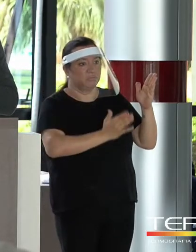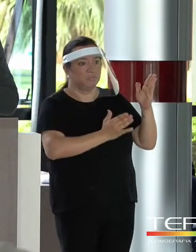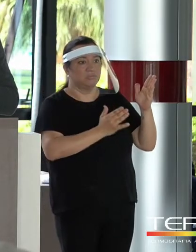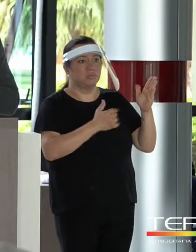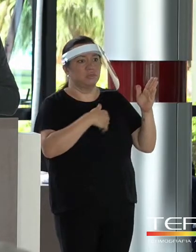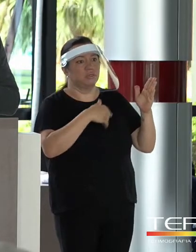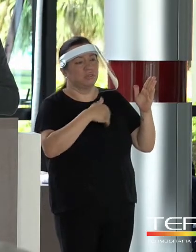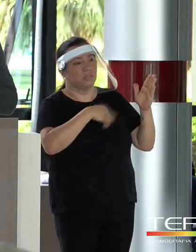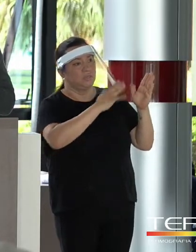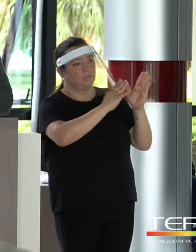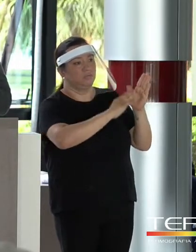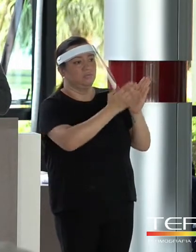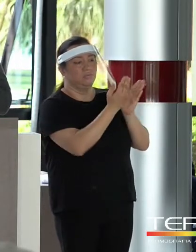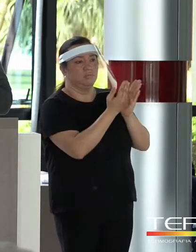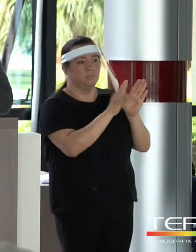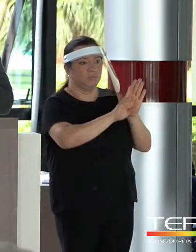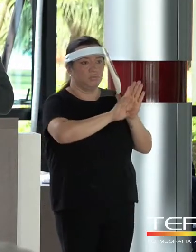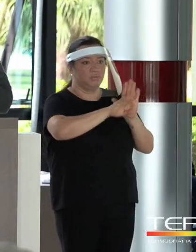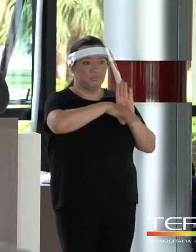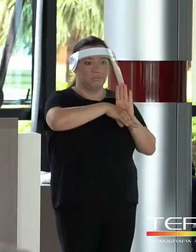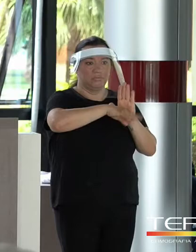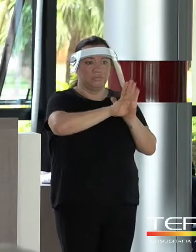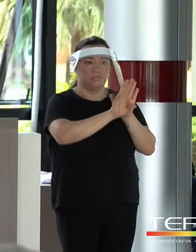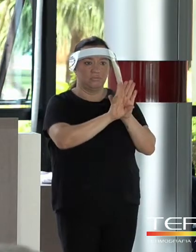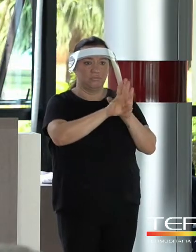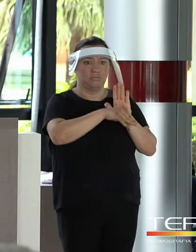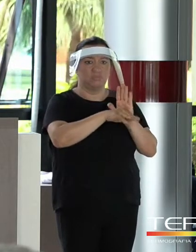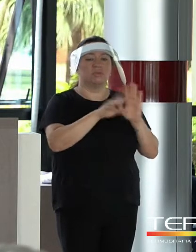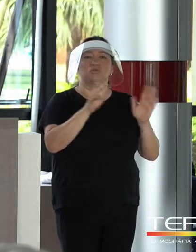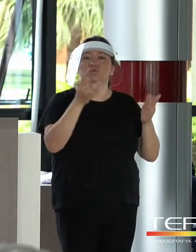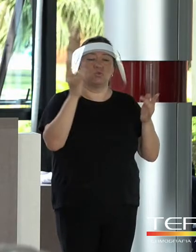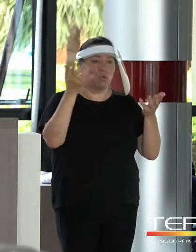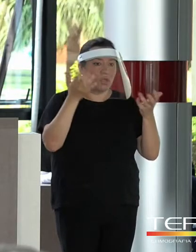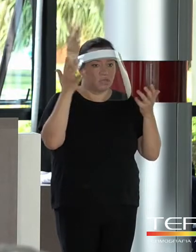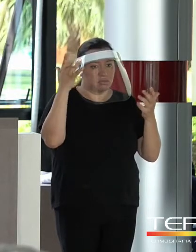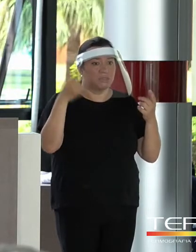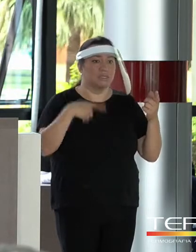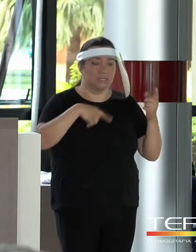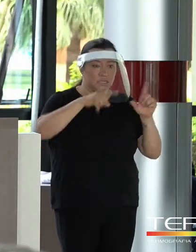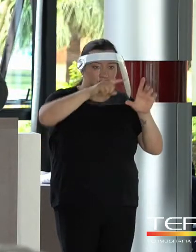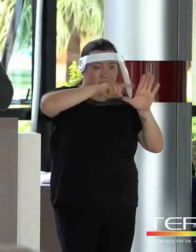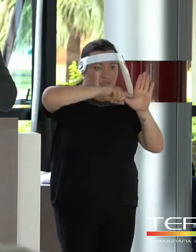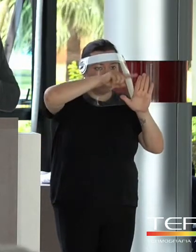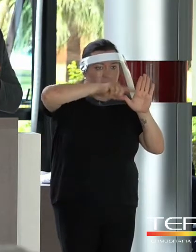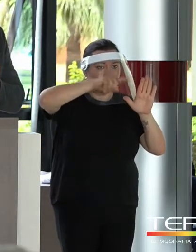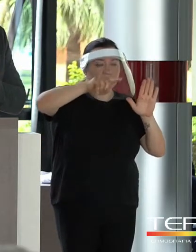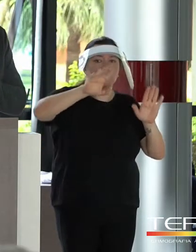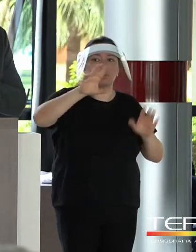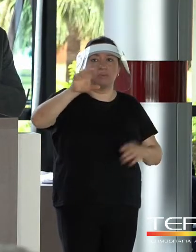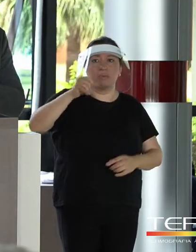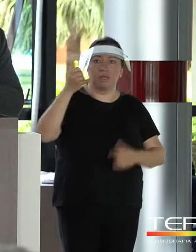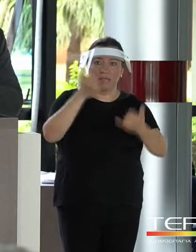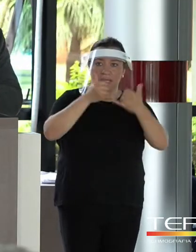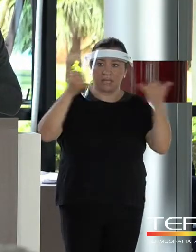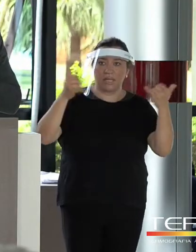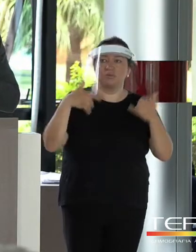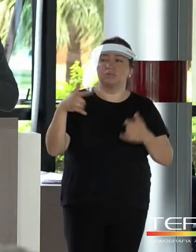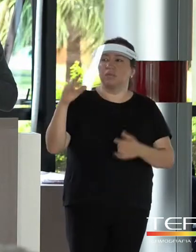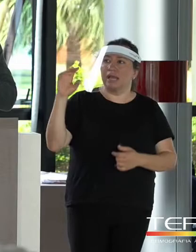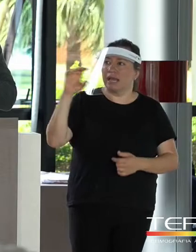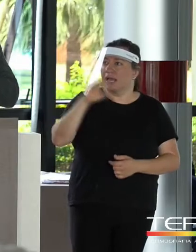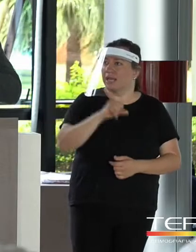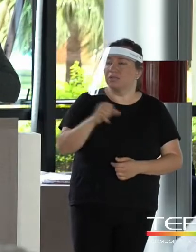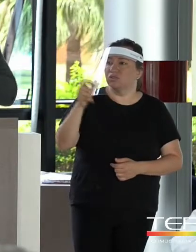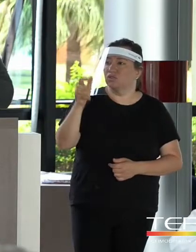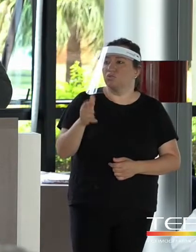quero saber se existe a fissura, diferente de outros estudos. Então, você pega a parte elétrica, você vai pegar um superaquecimento